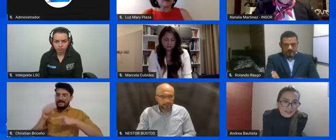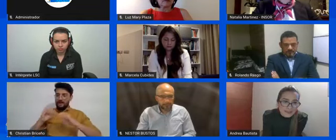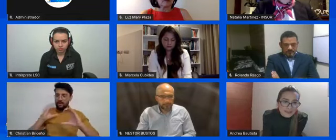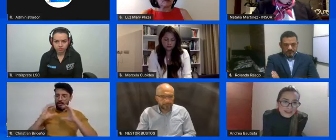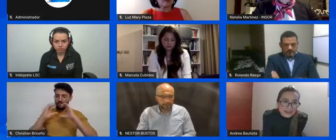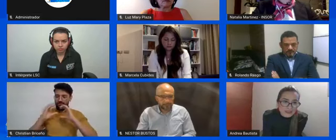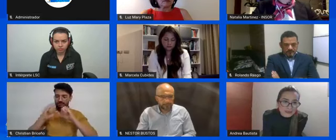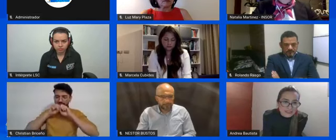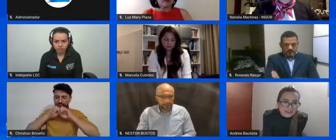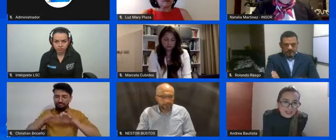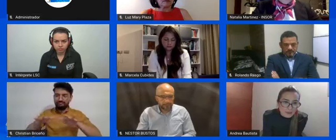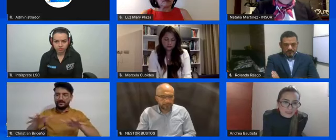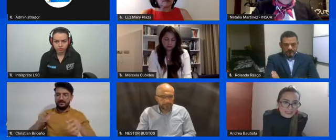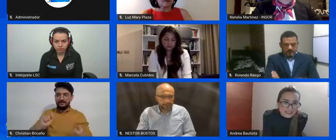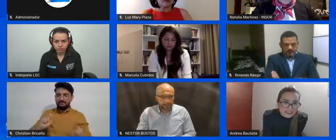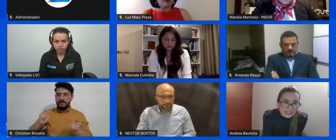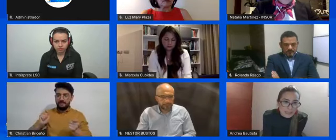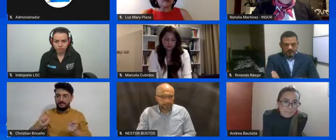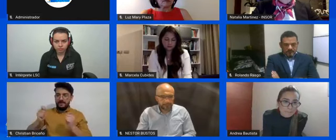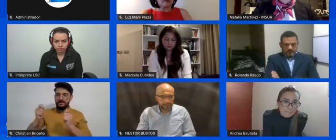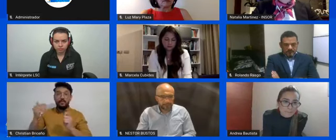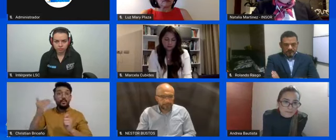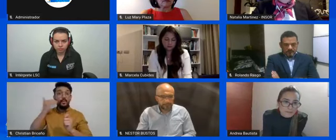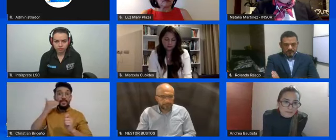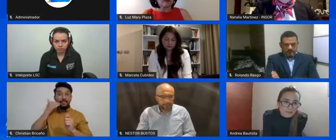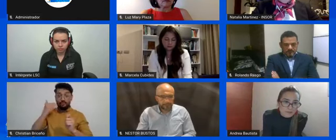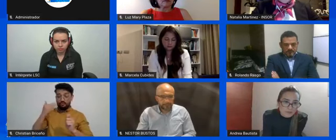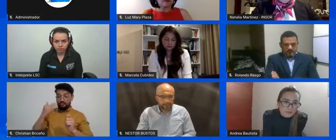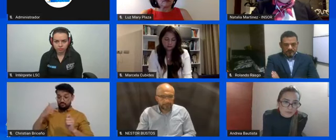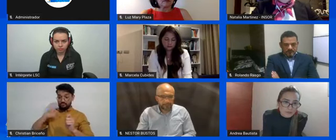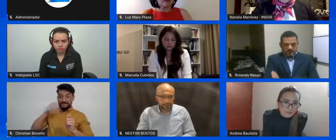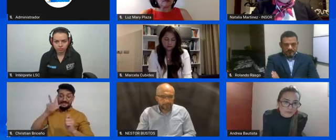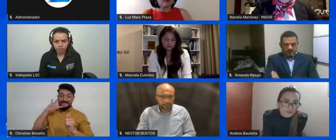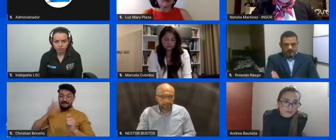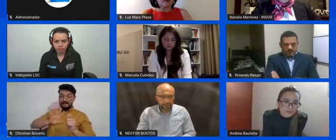Como primera medida, una estrategia podría ser que